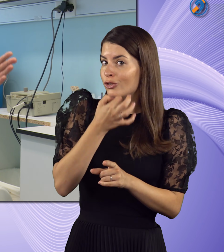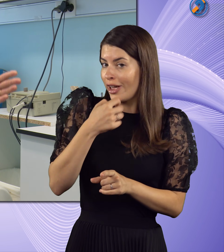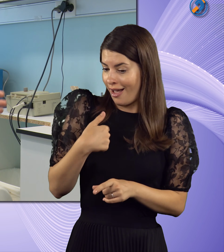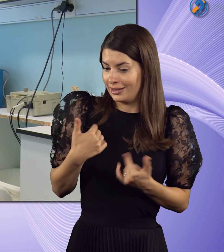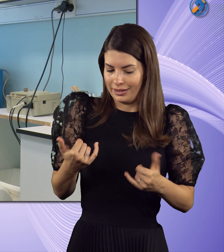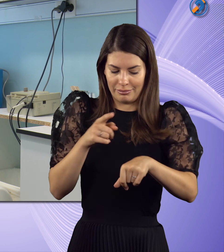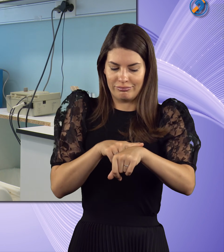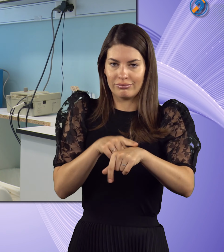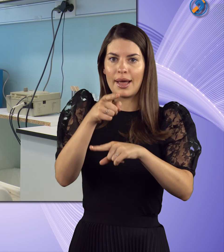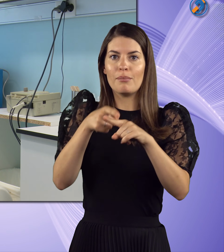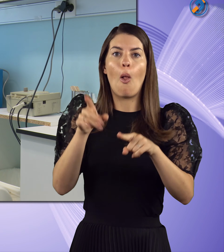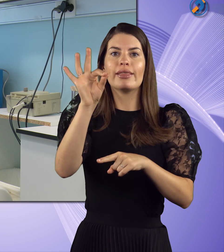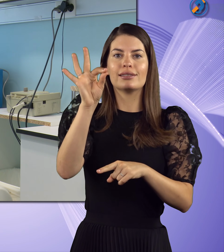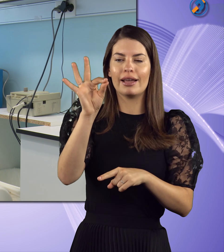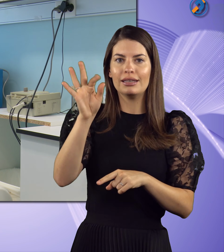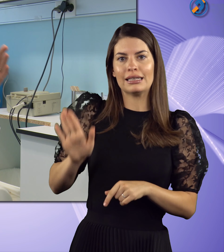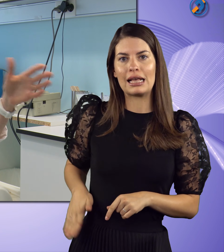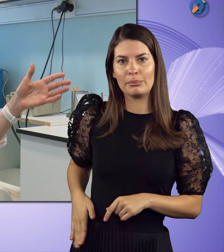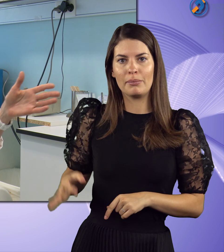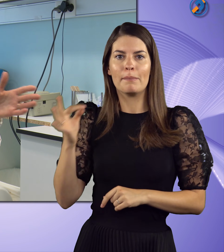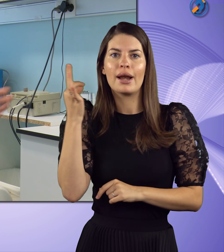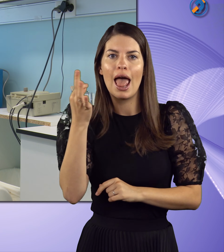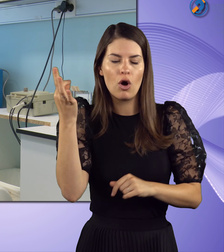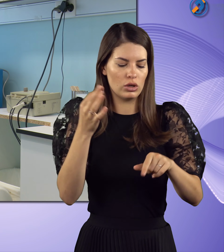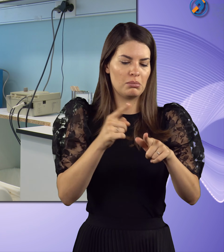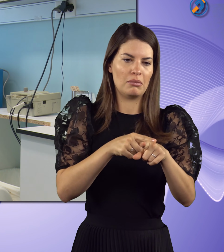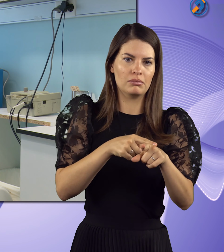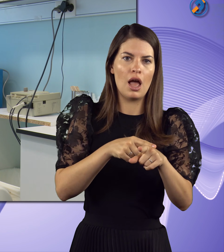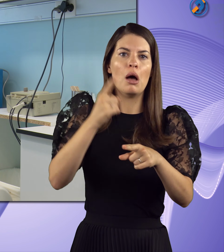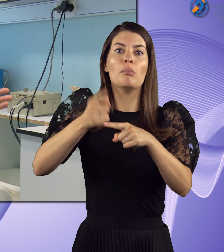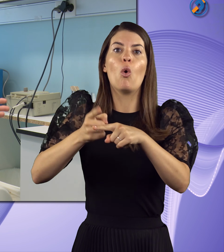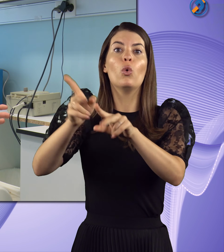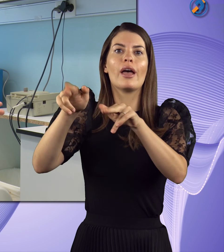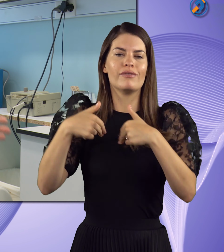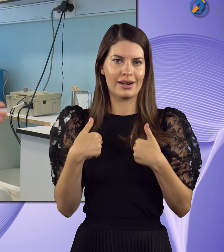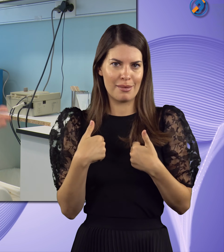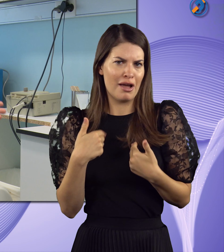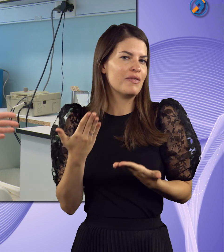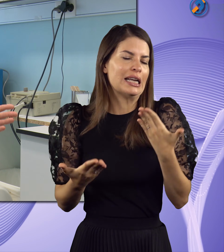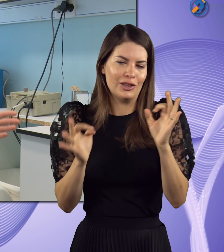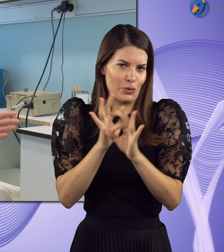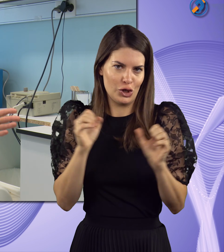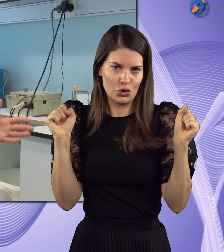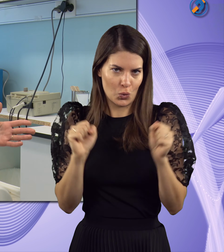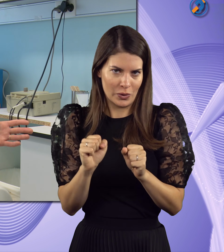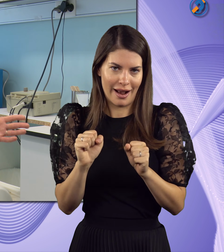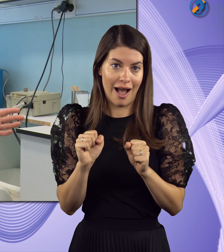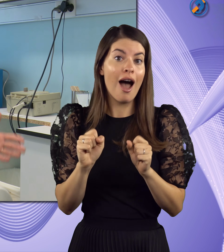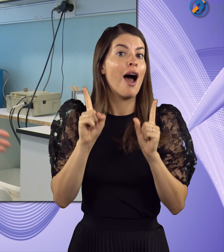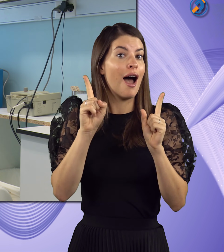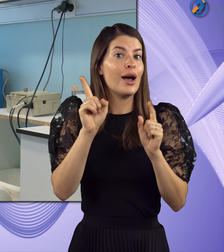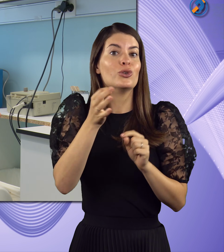Tudi če bi šla zdaj ob 9:30 na sprehod s kužkom, pa bi bila do pol ure nazaj, vam ne bo verjetno nič